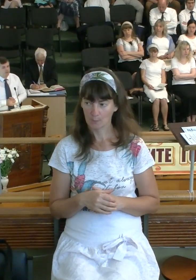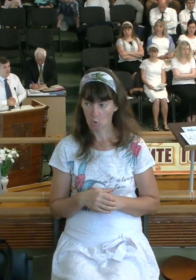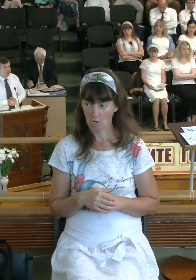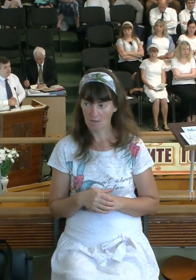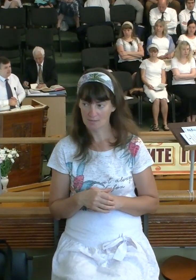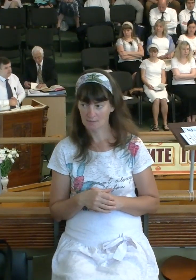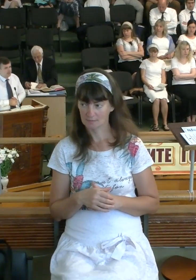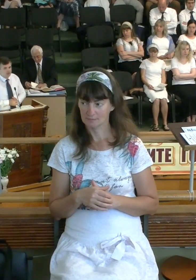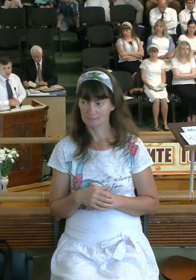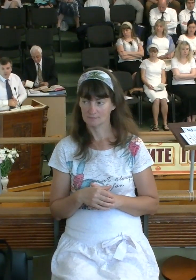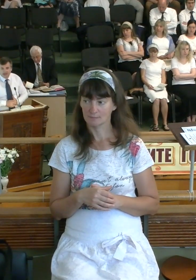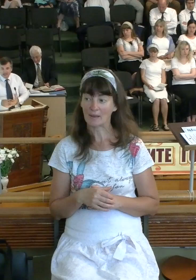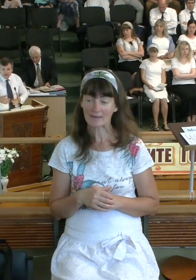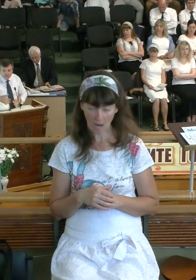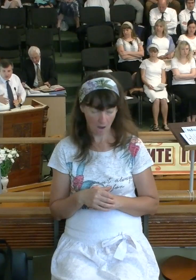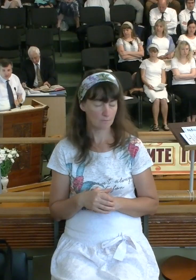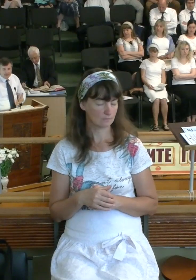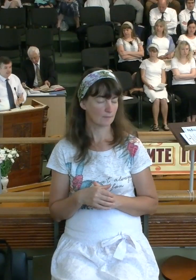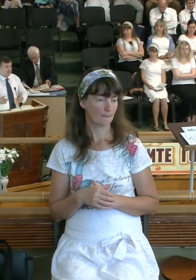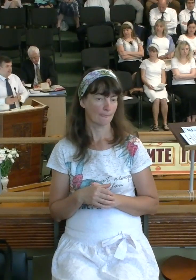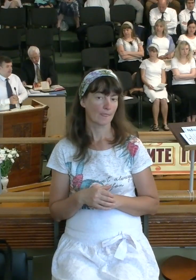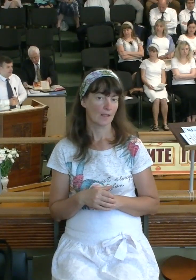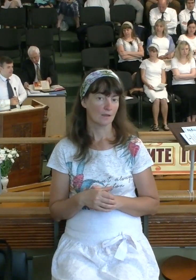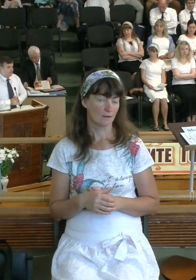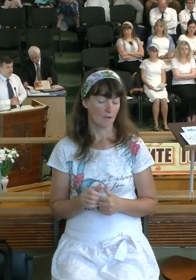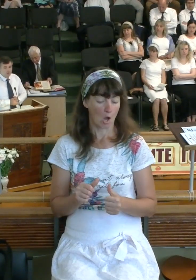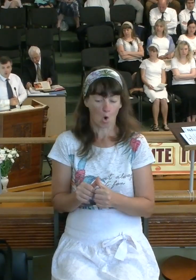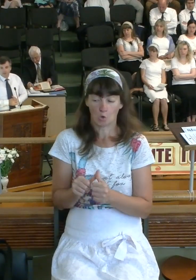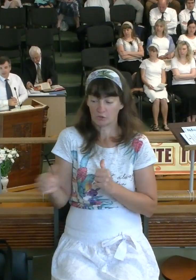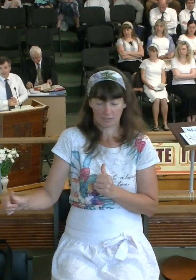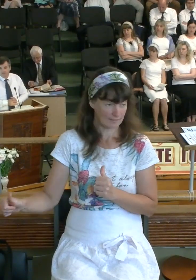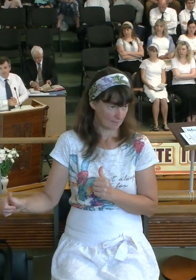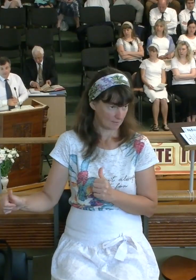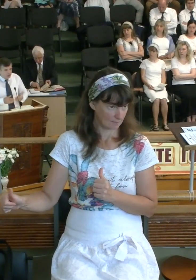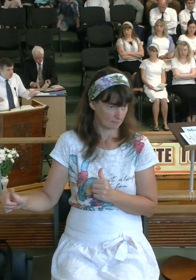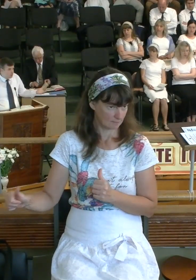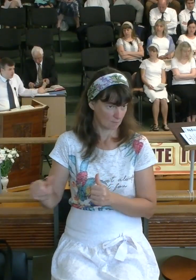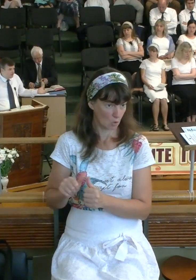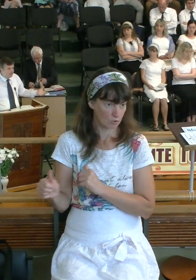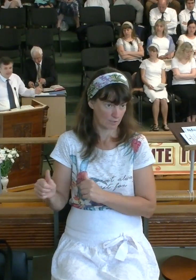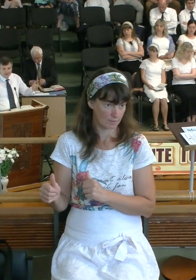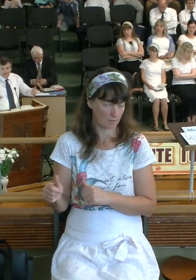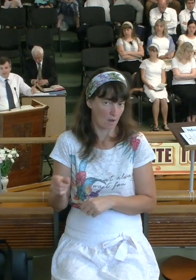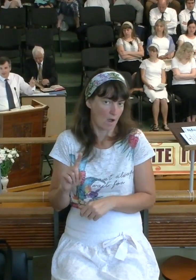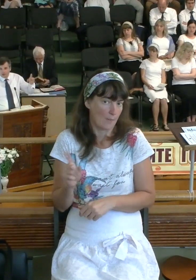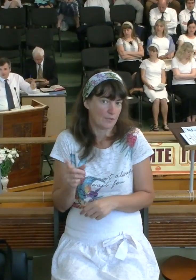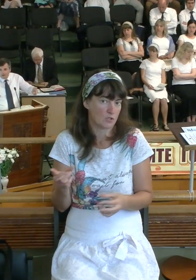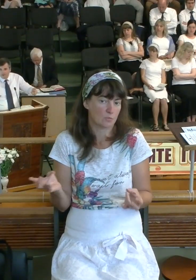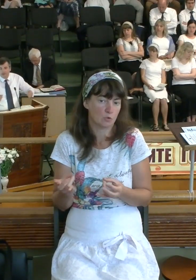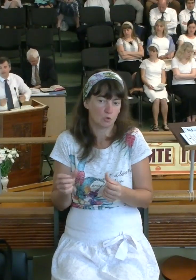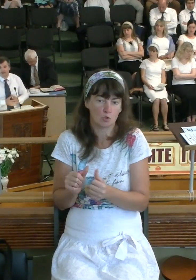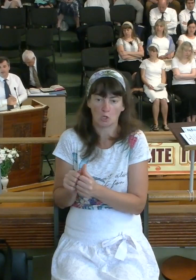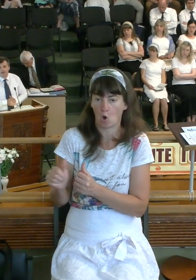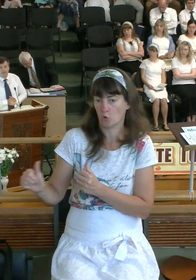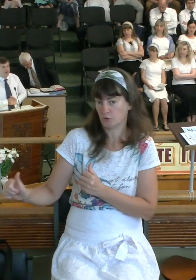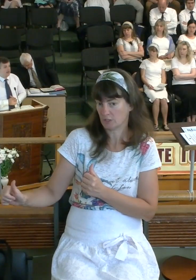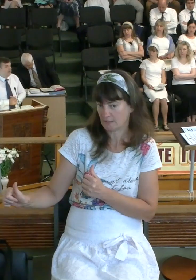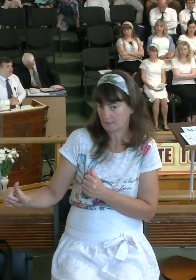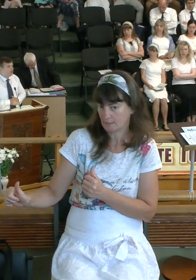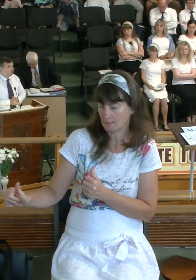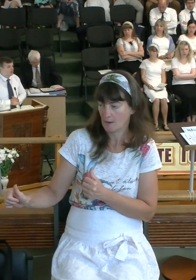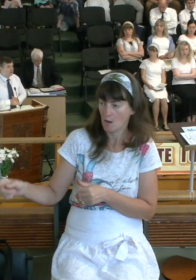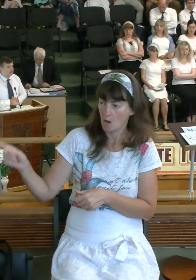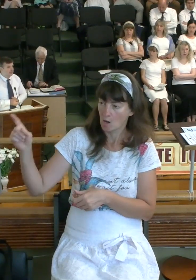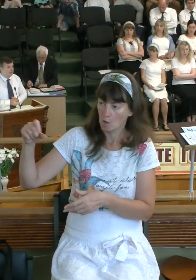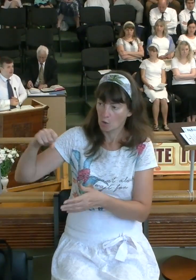дает такое повеление этих прокаженных, вышлите за стан. Господи, а почему их выслать за стан до того момента, пока